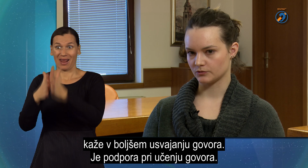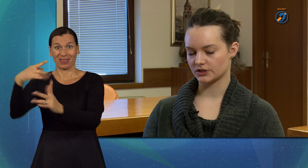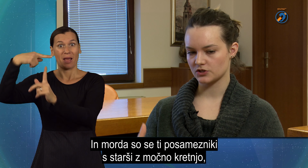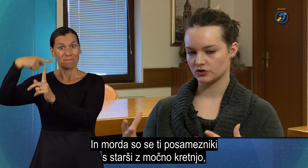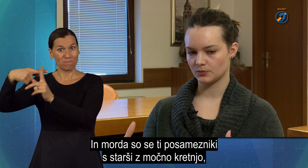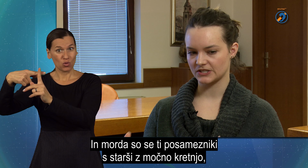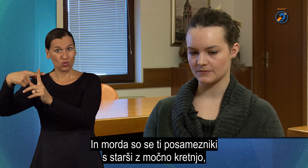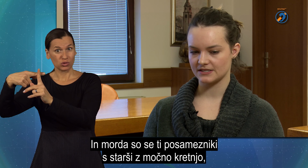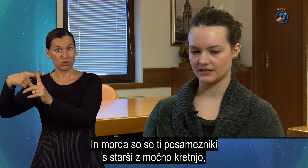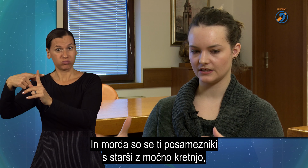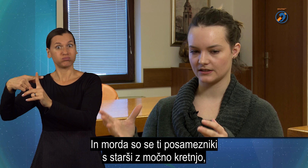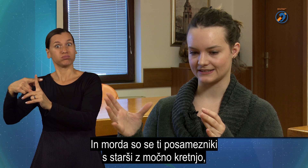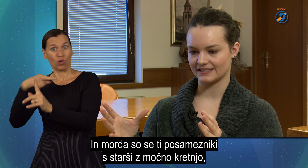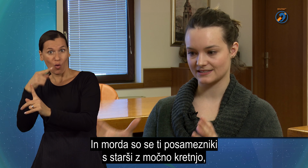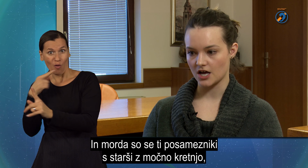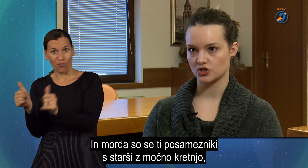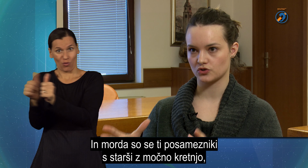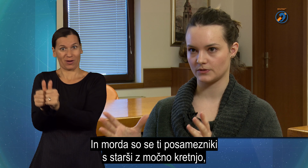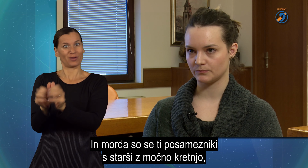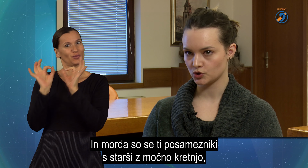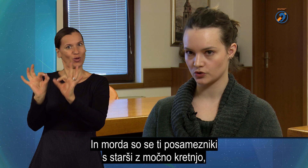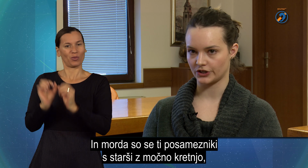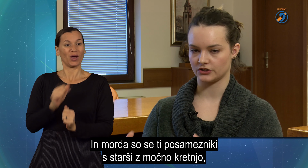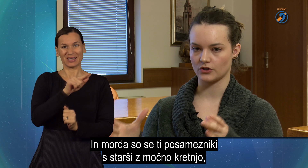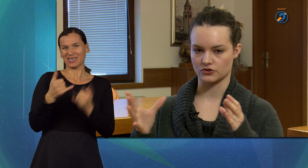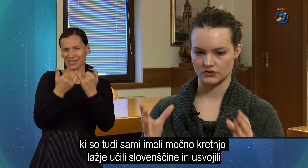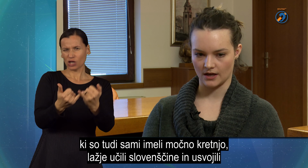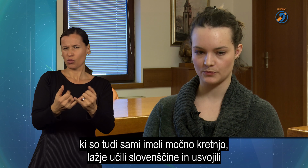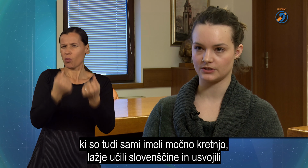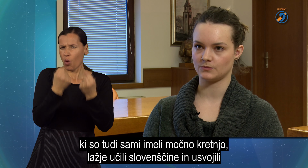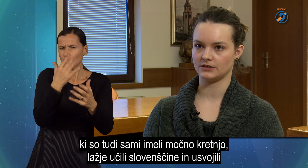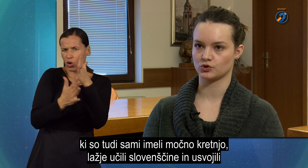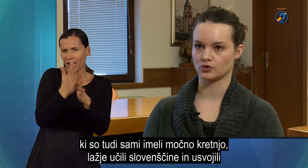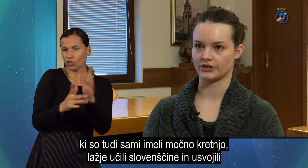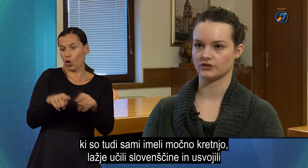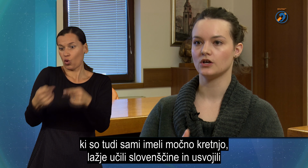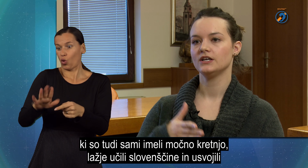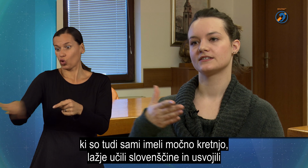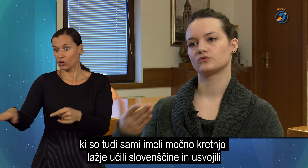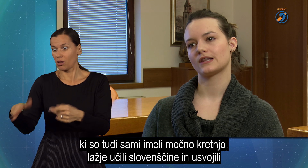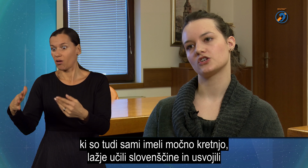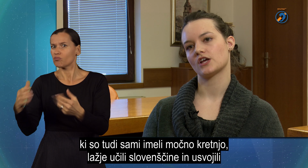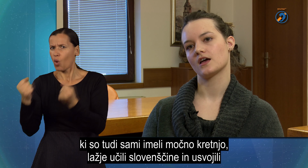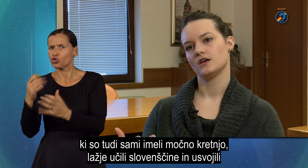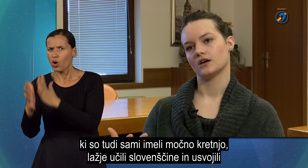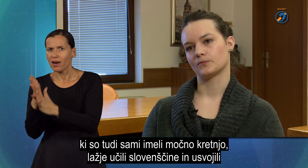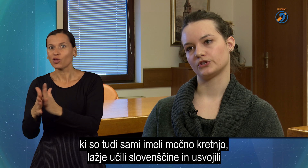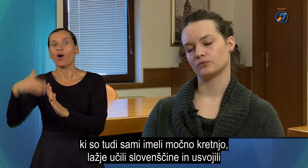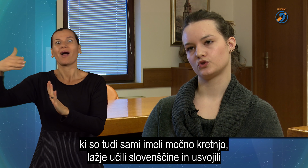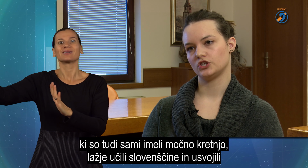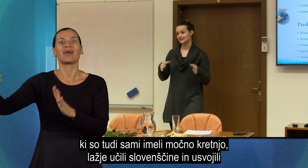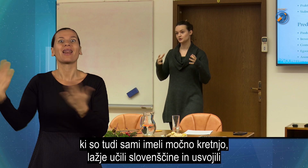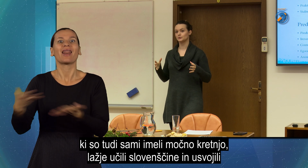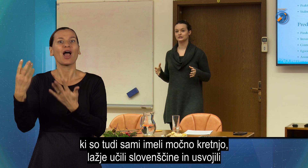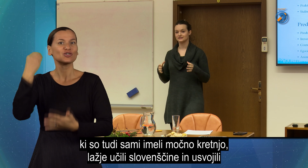govora. In morda so ti posamezniki, katerih starši so imeli močno kretnjo in so sami potem imeli močno kretnjo, se tudi lažje